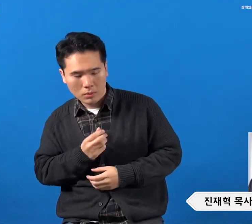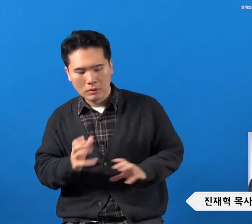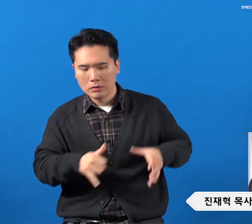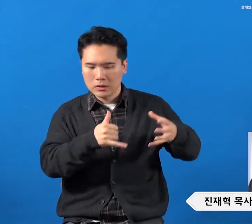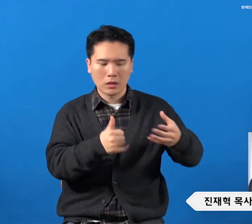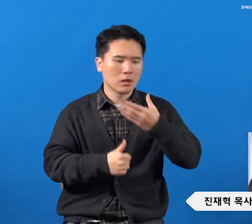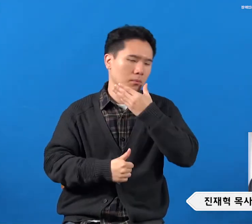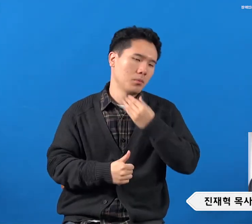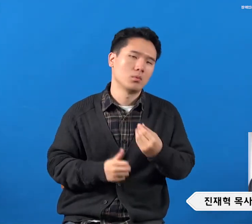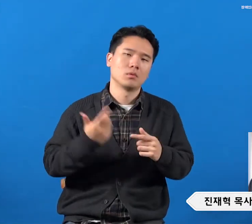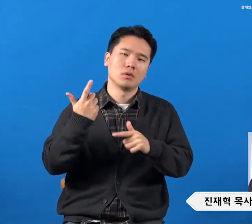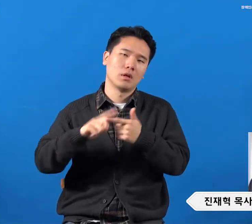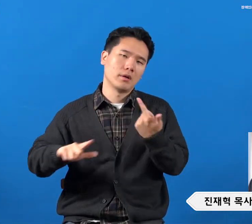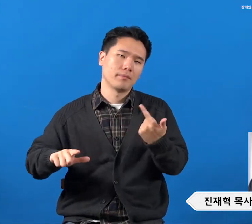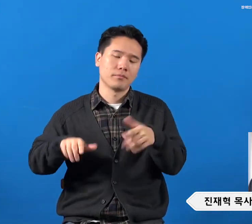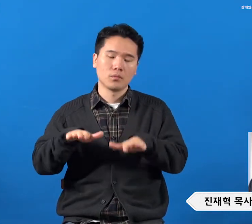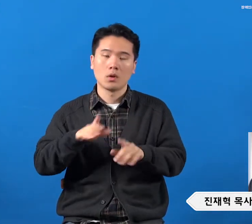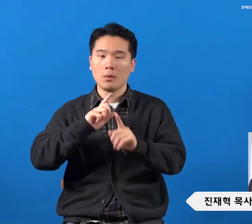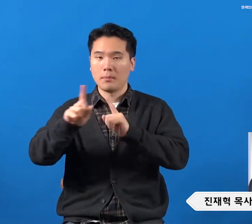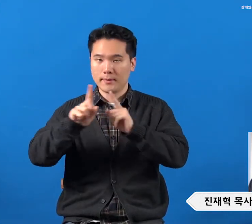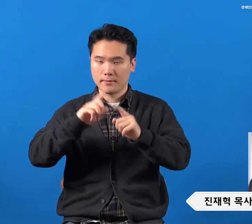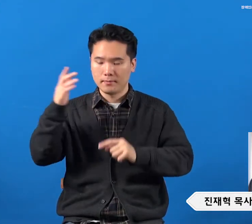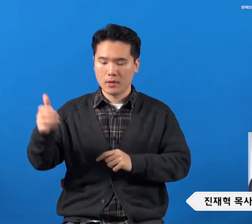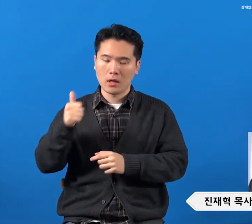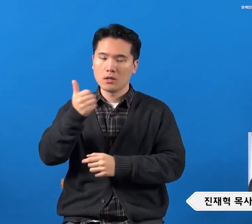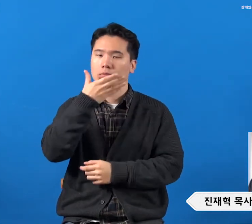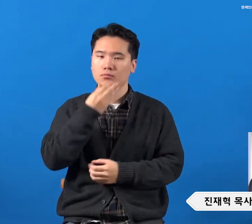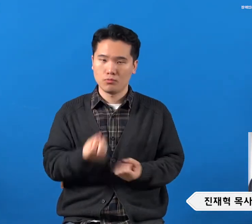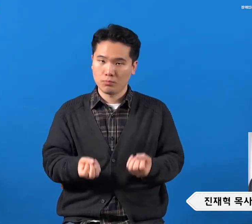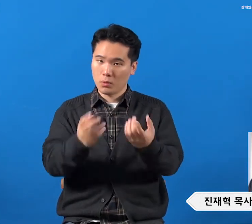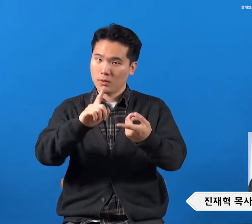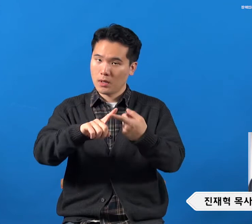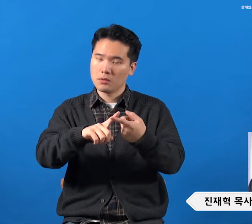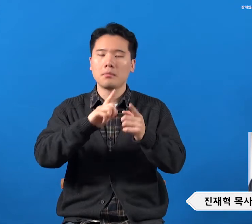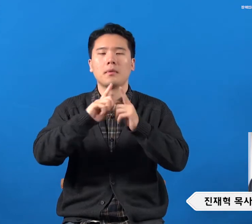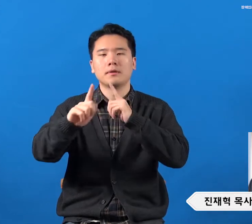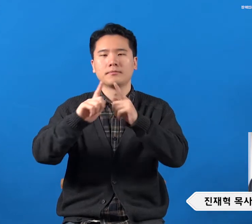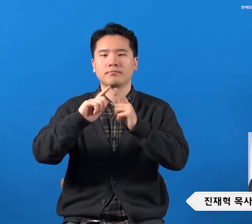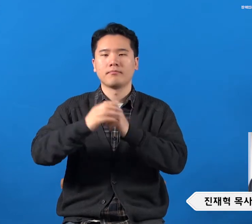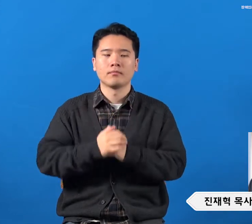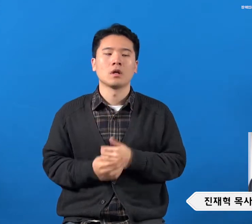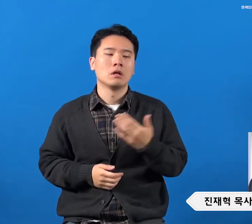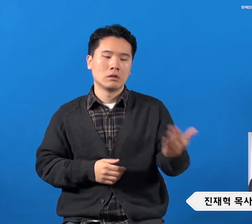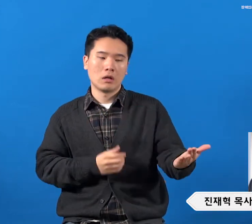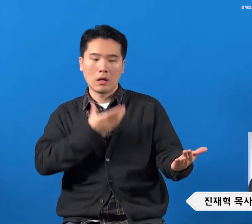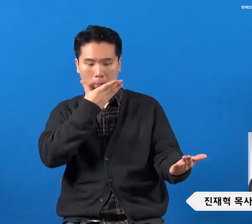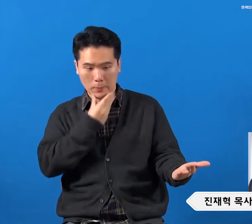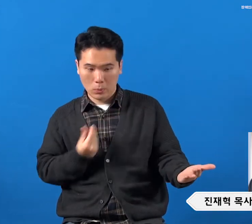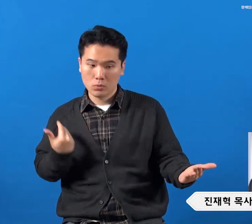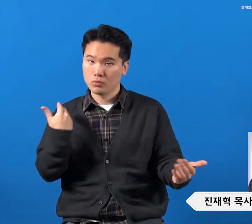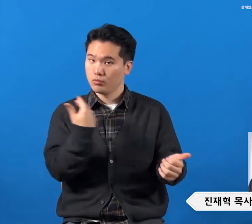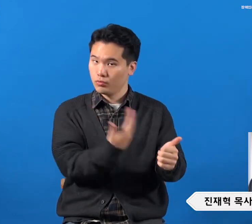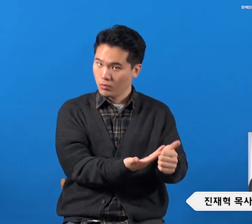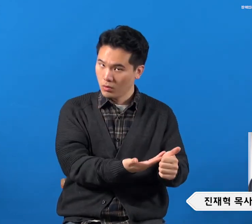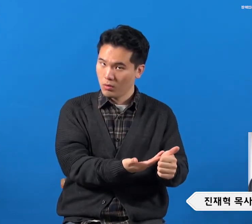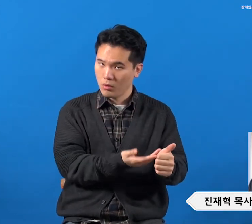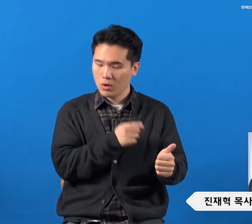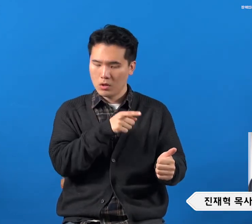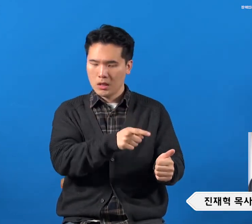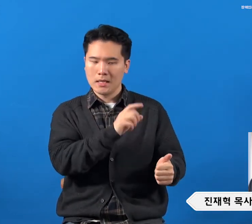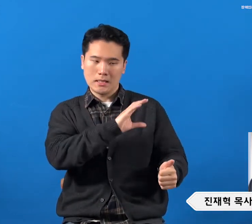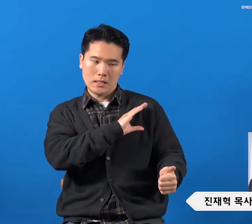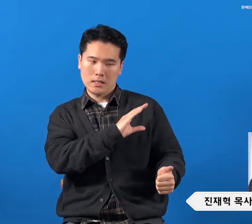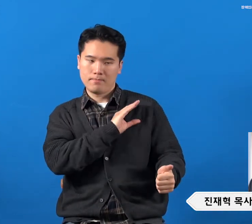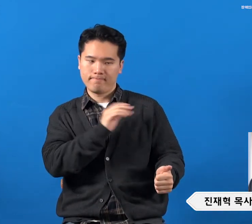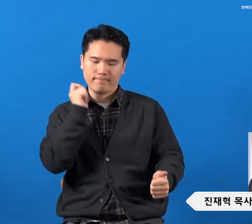말씀을 보면 하나님의 축복에 대해서 성경은 이렇게 말씀합니다. 내게 복을 주어 내